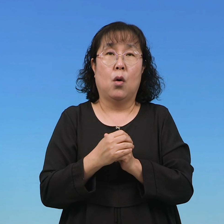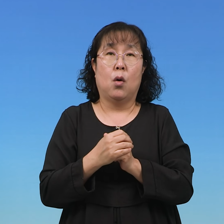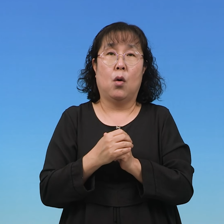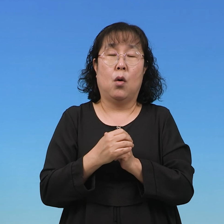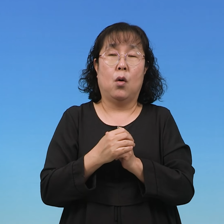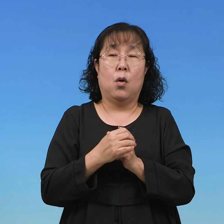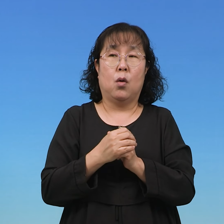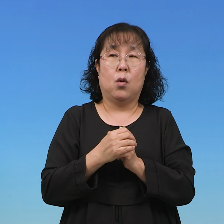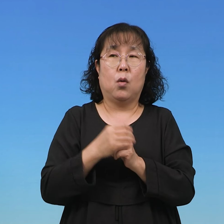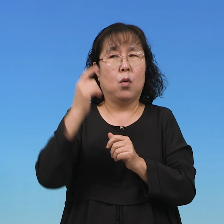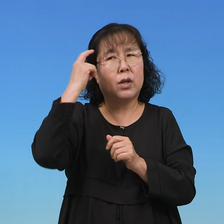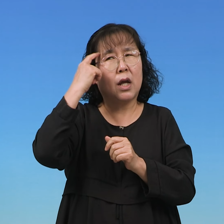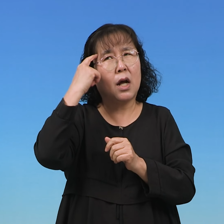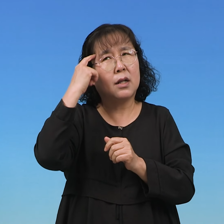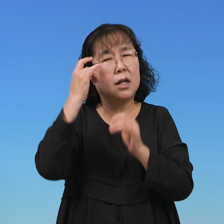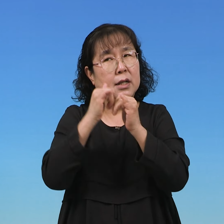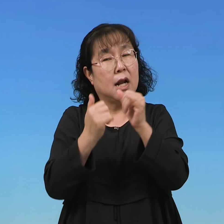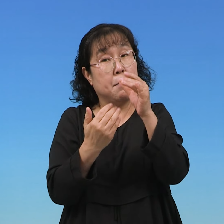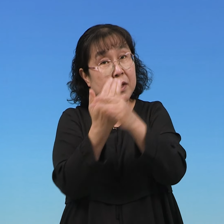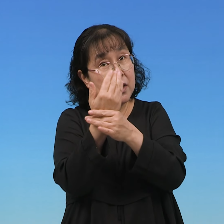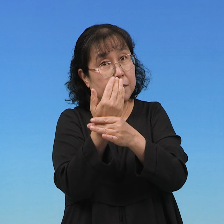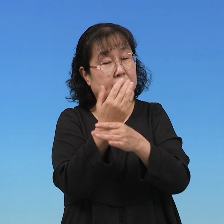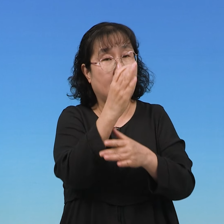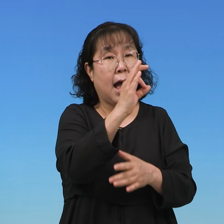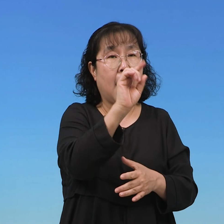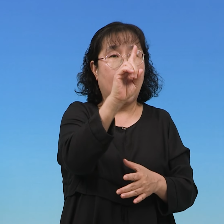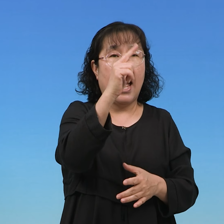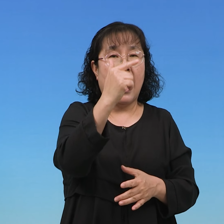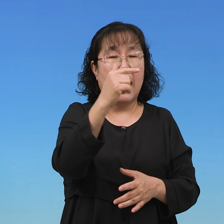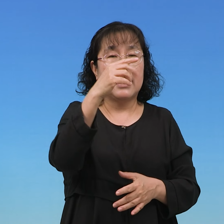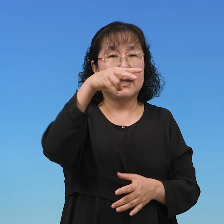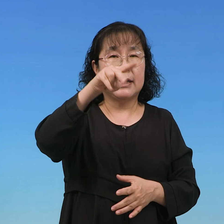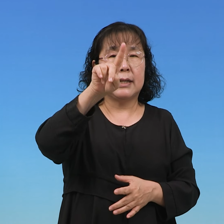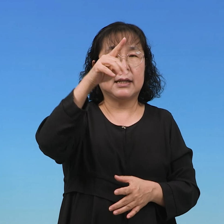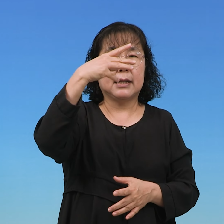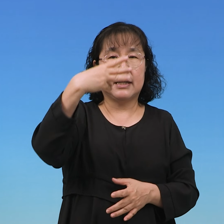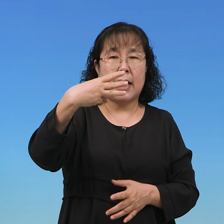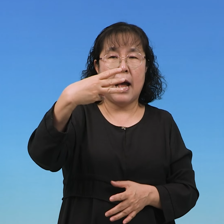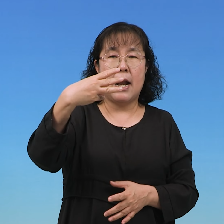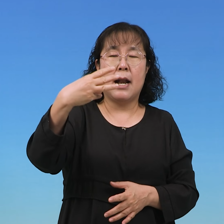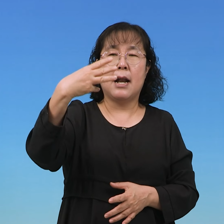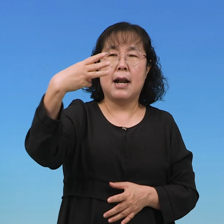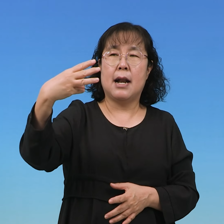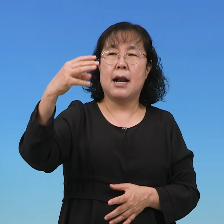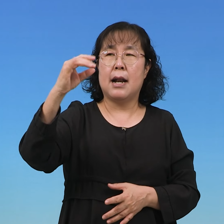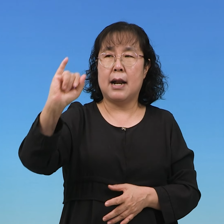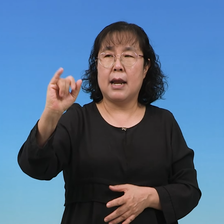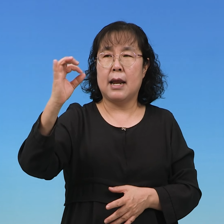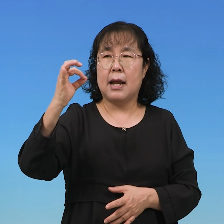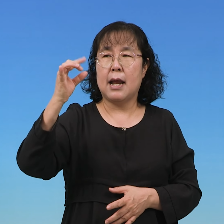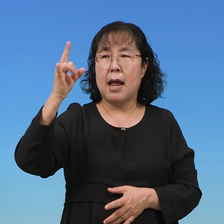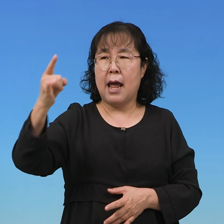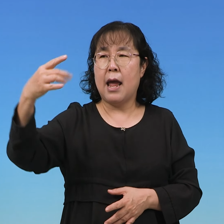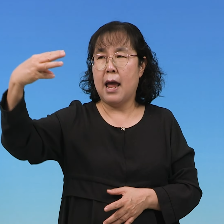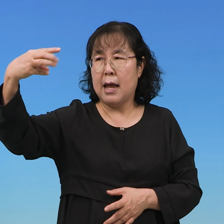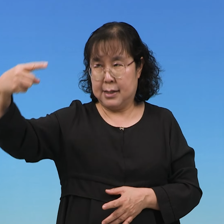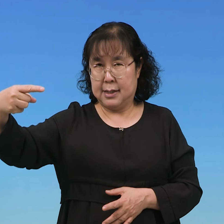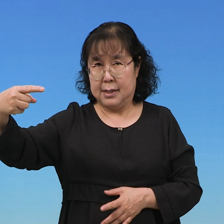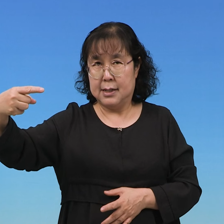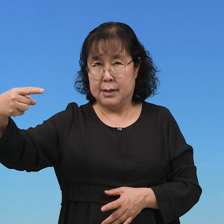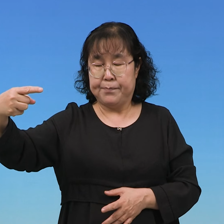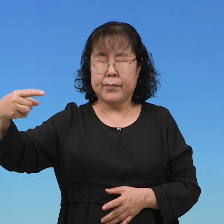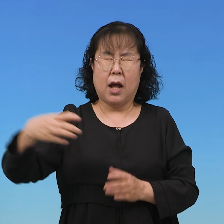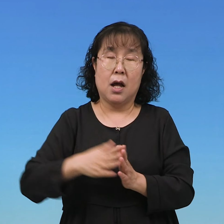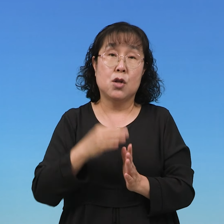살리에리. 누군지 다 아시죠? 그 당시 그 모차르트하고 갈등을 겪었던, 제가 최근에